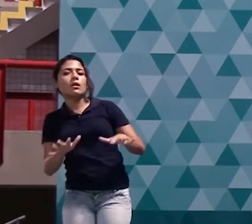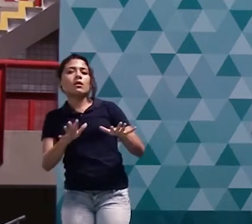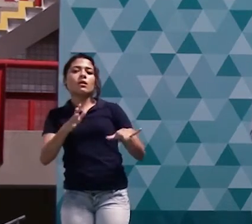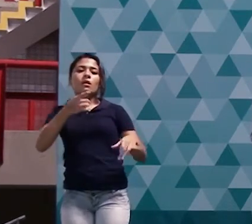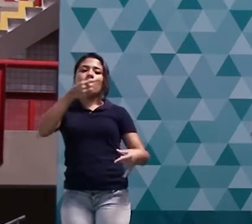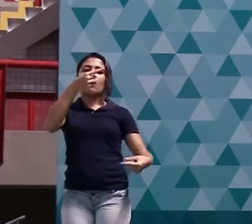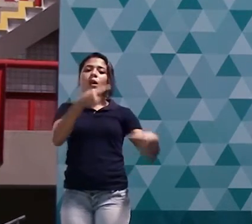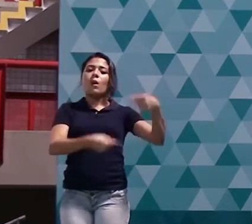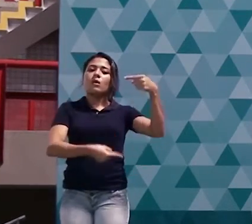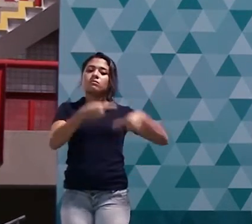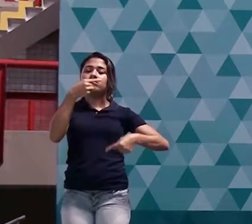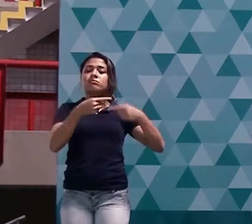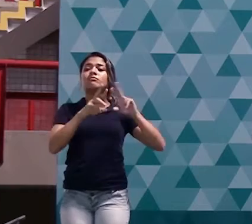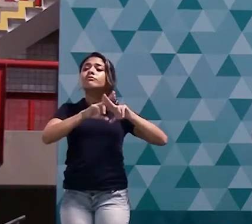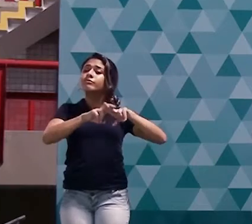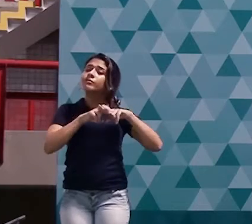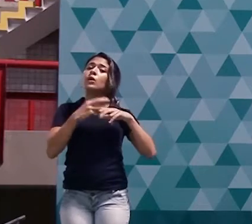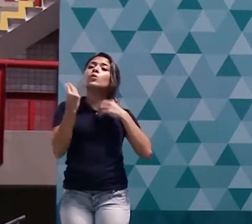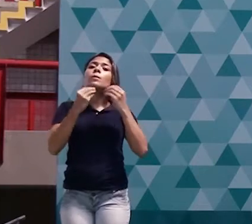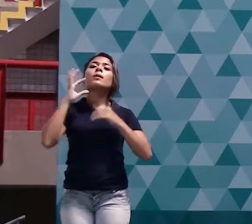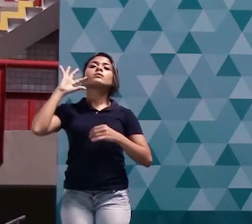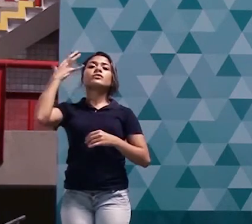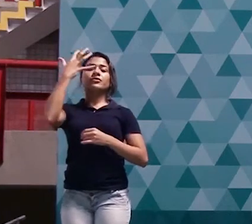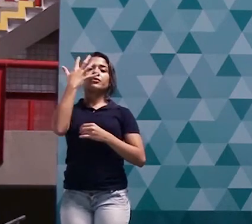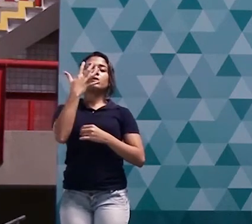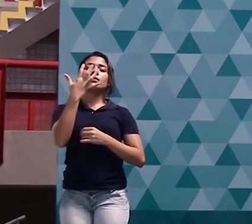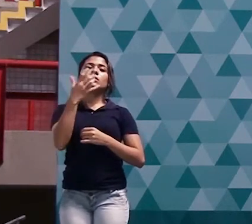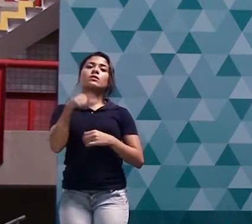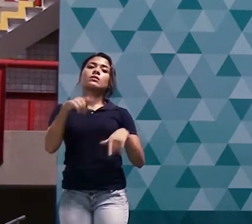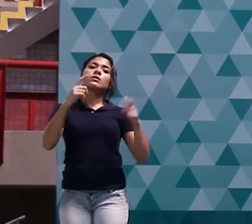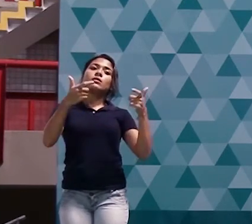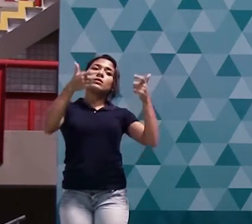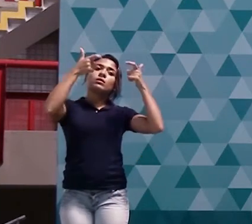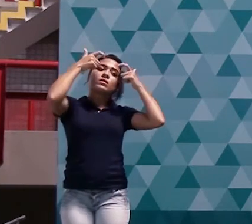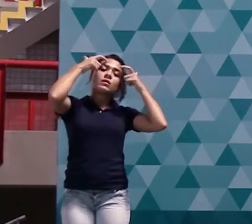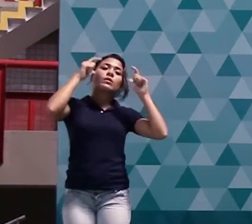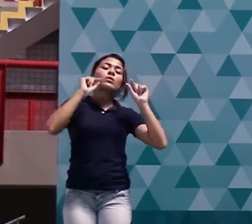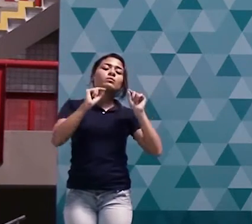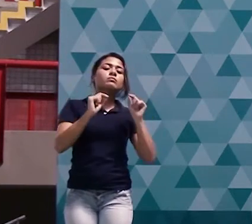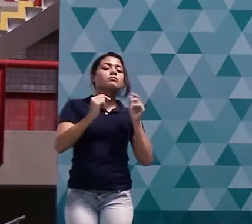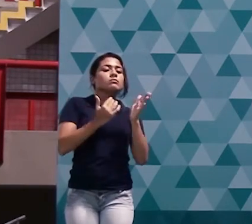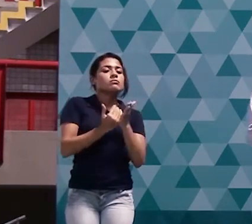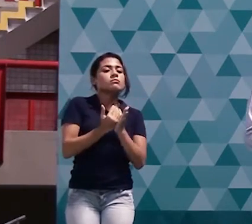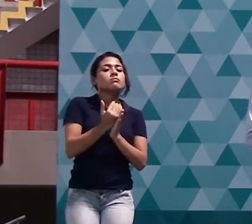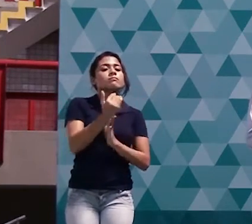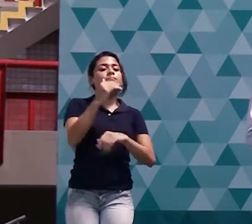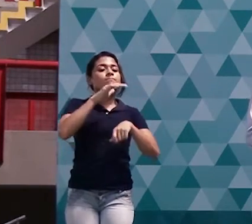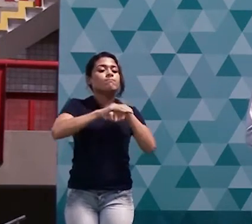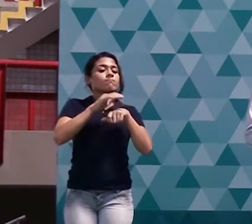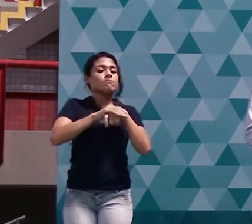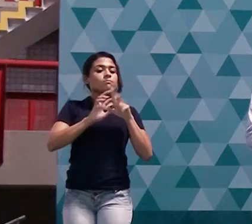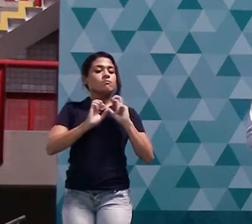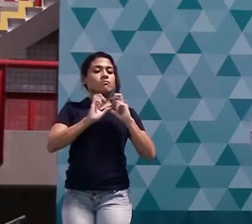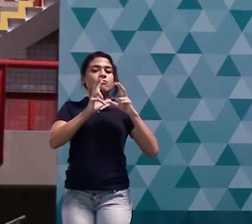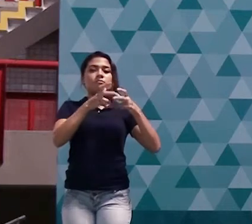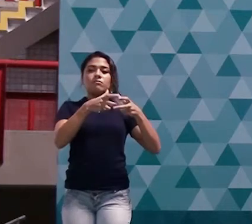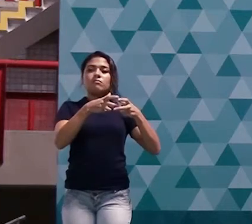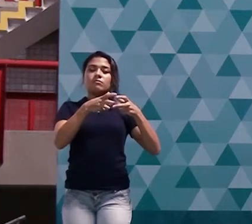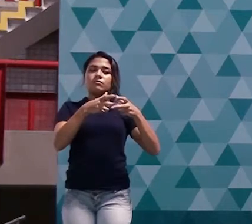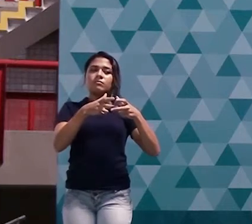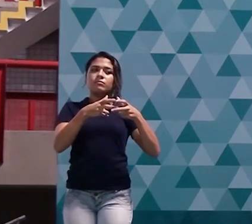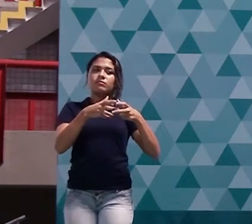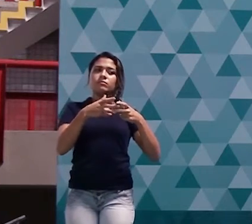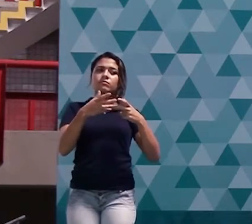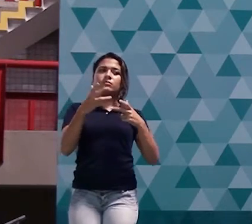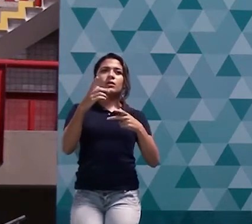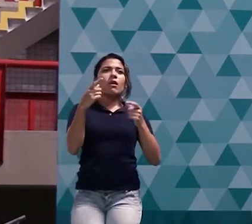conflito. Como é que se resolveu? O rei eleva Recife à categoria de vila e ele passa a ter a sua própria Câmara Municipal. Veja que ninguém questionou